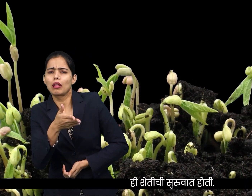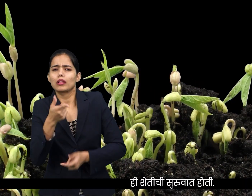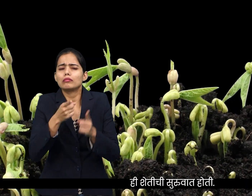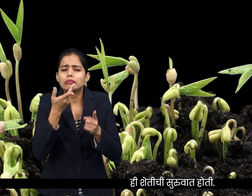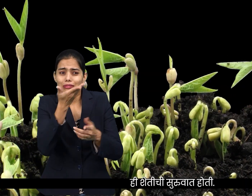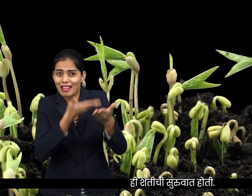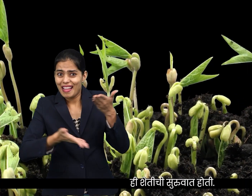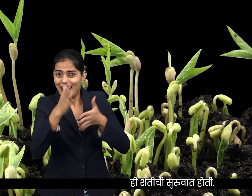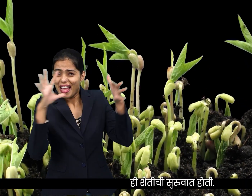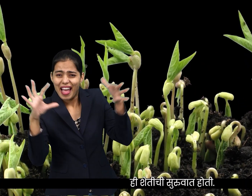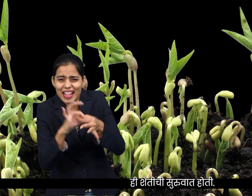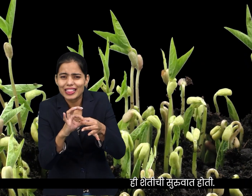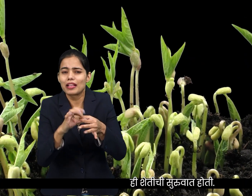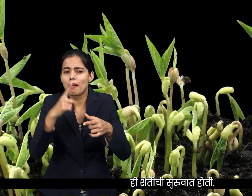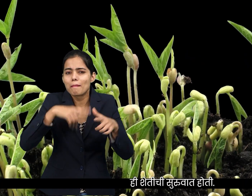ही शेतीची सुरुवात होती.